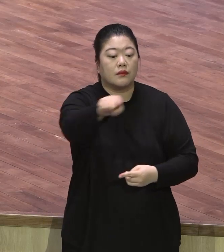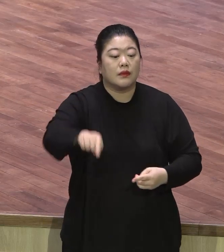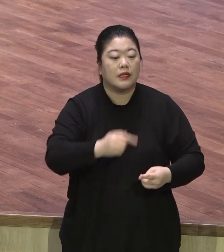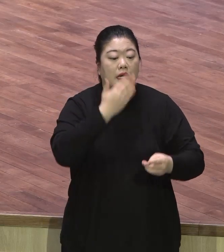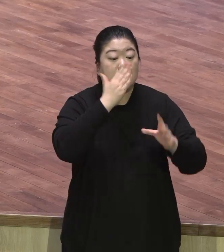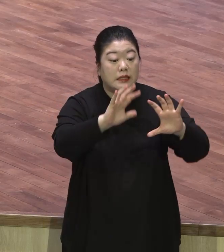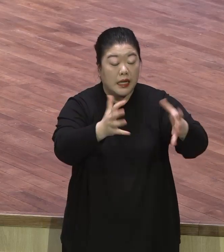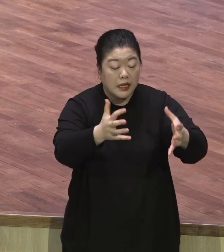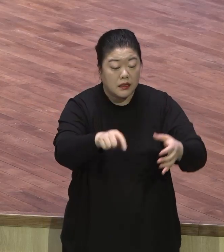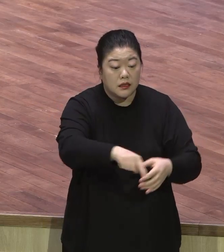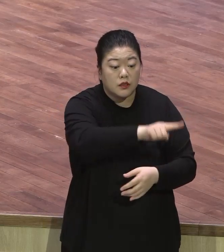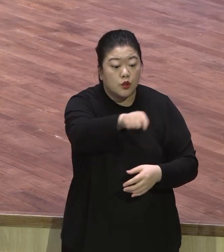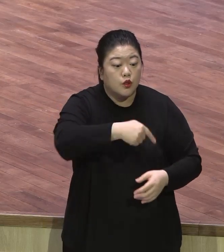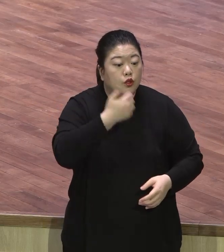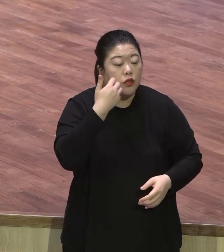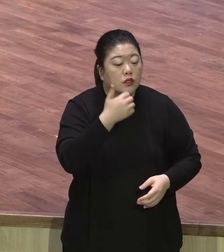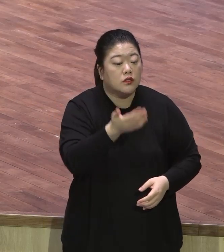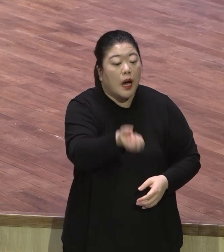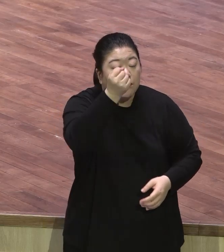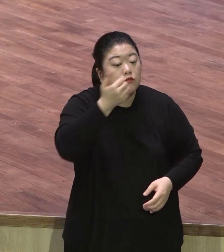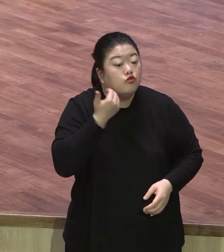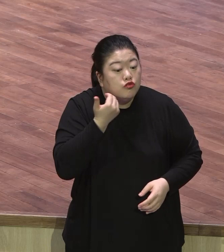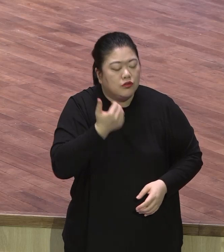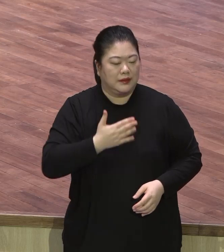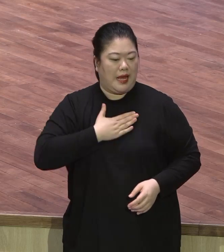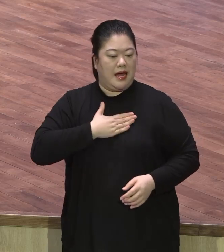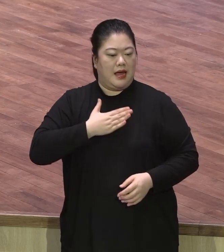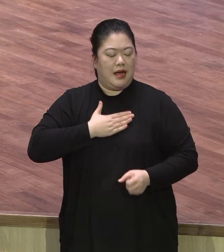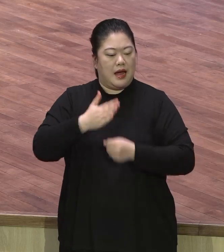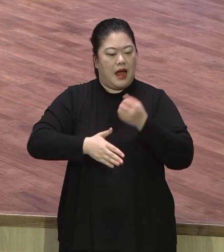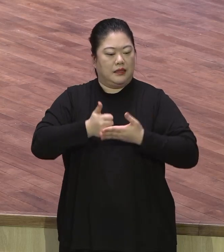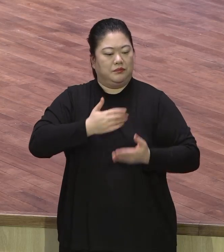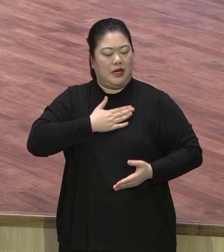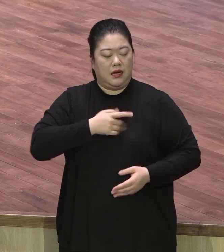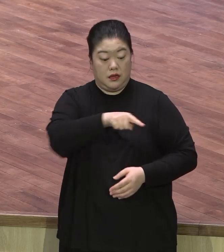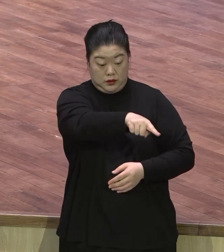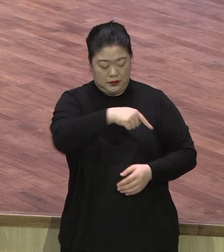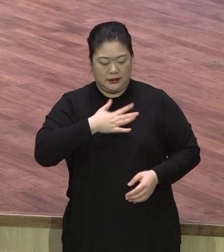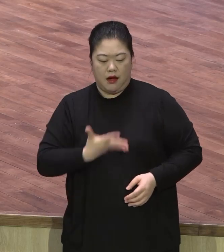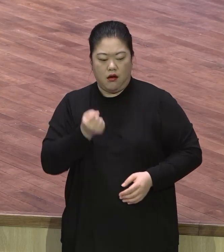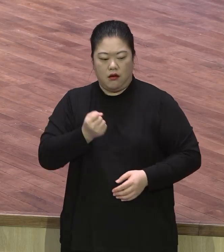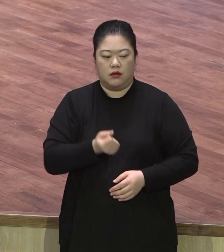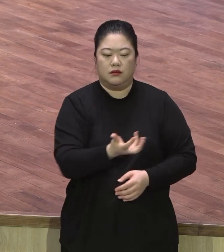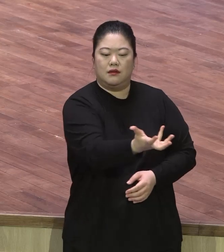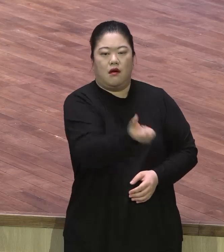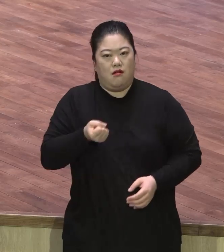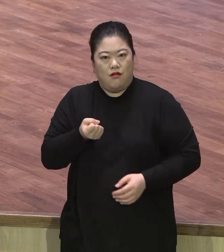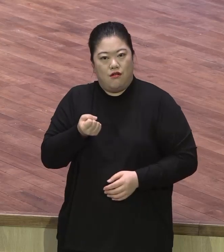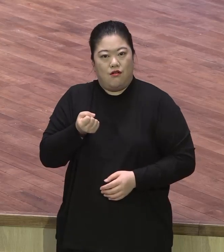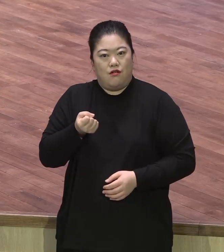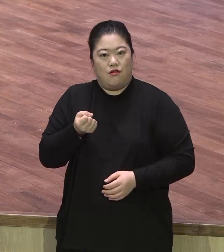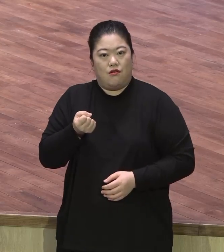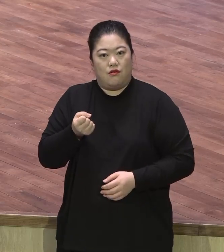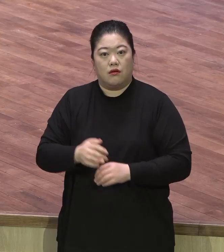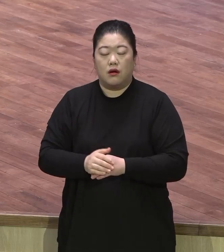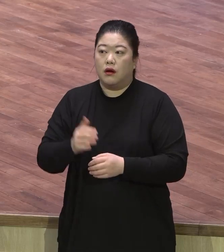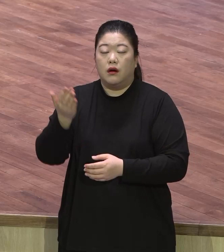하나님의 소유가 된다는 것입니다. 소유 하나님의 소유 전능자의 소유